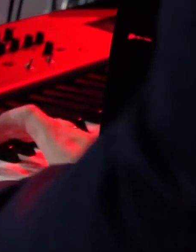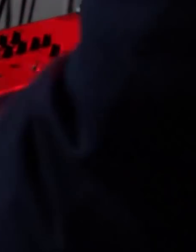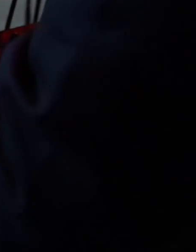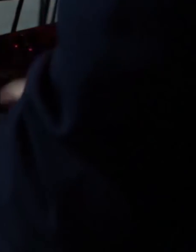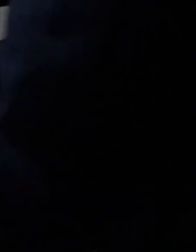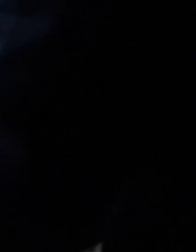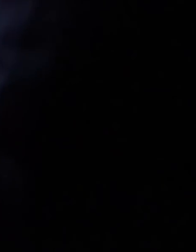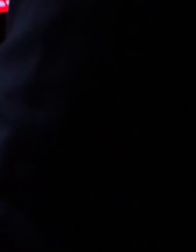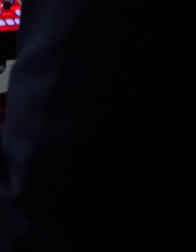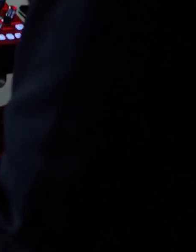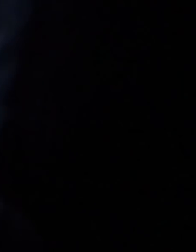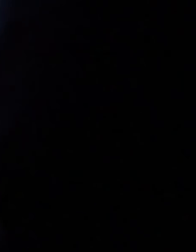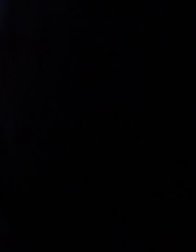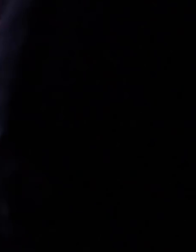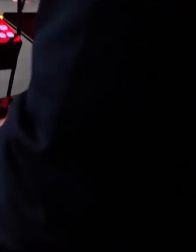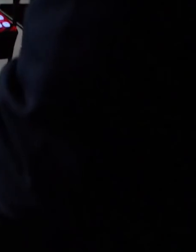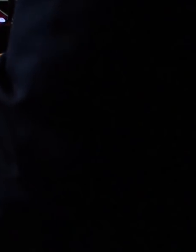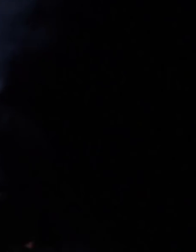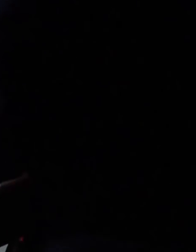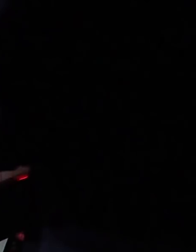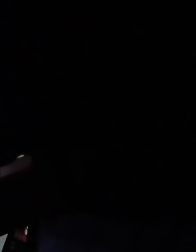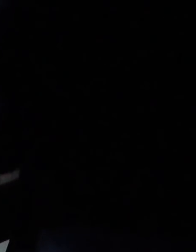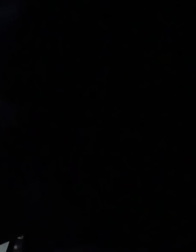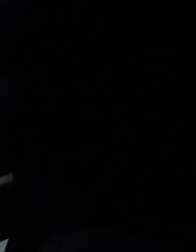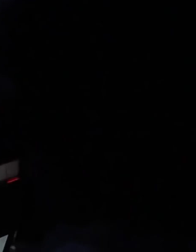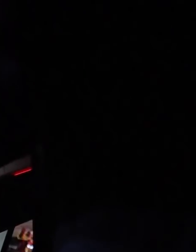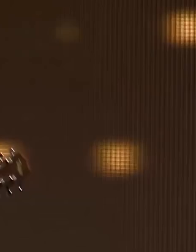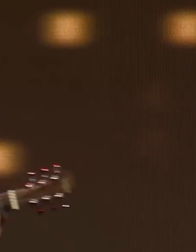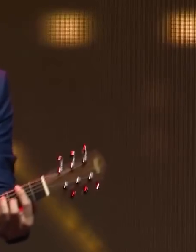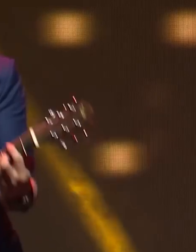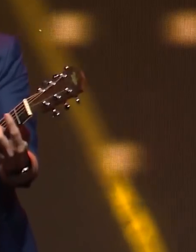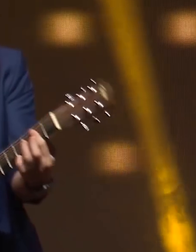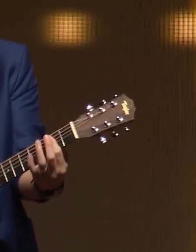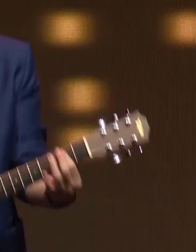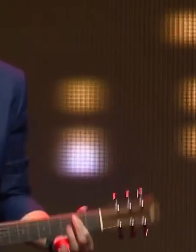Masuk hadiratnya dengan hati bersyukur,